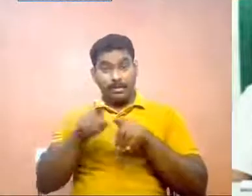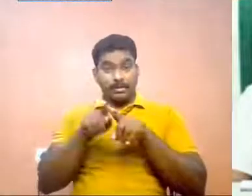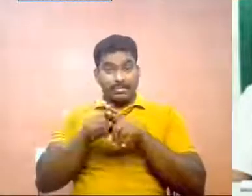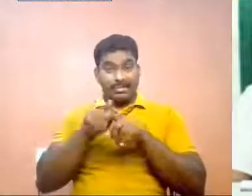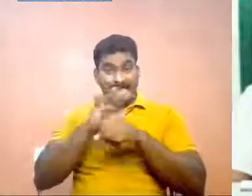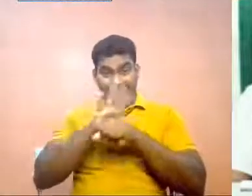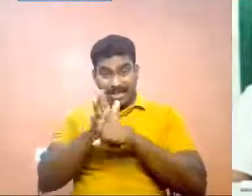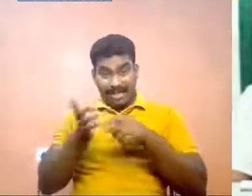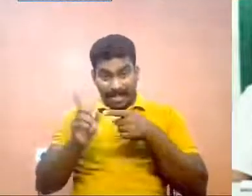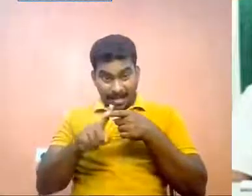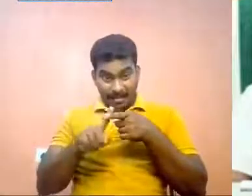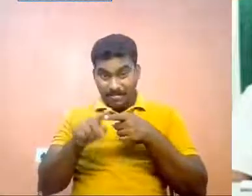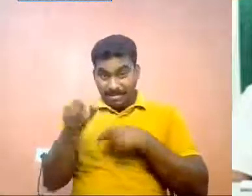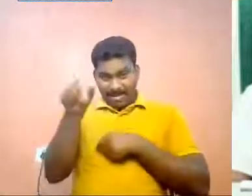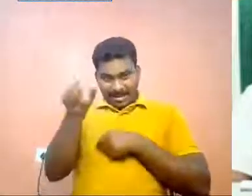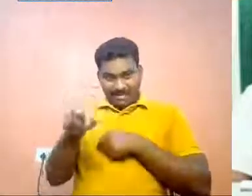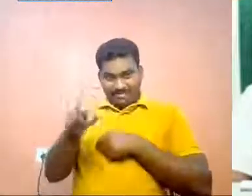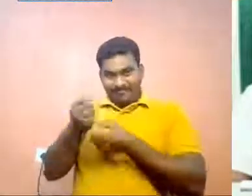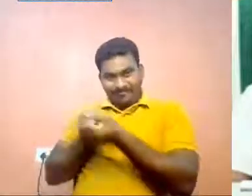നിരീക്ഷണത്തിലുള്ളവരെയും ശുശ്രൂഷിക്കുന്നവർ,